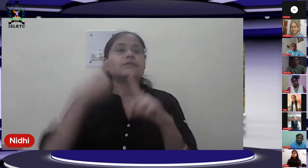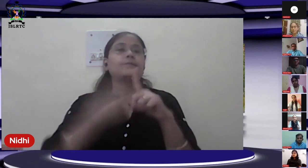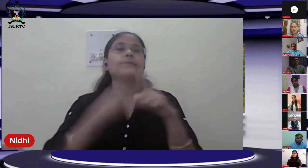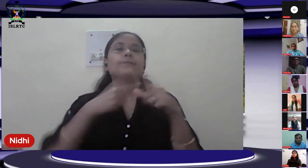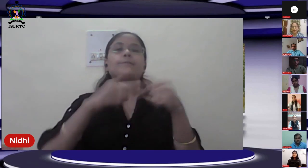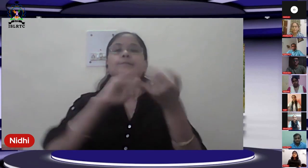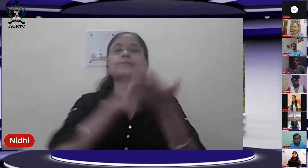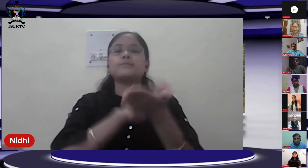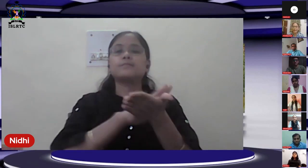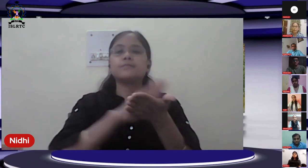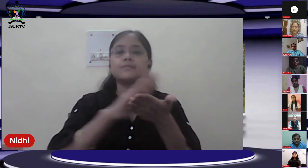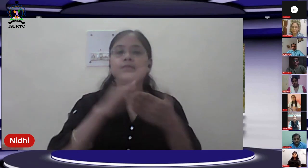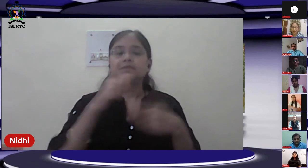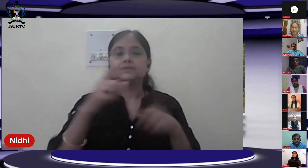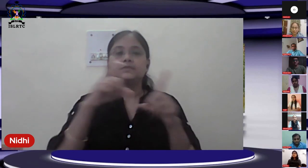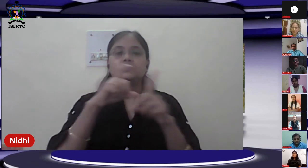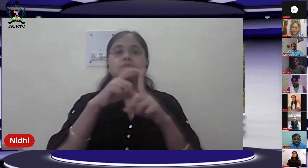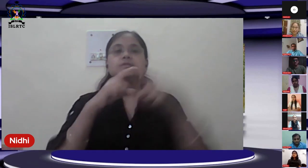DTISL बैच 1921 के